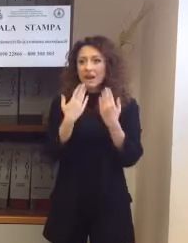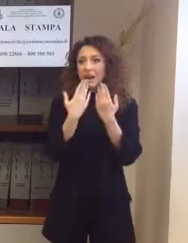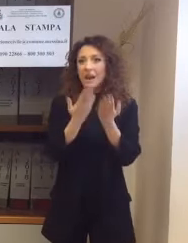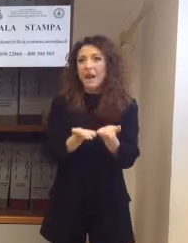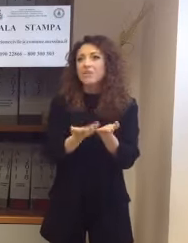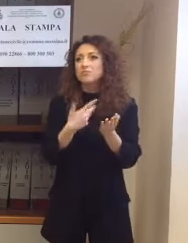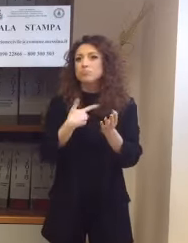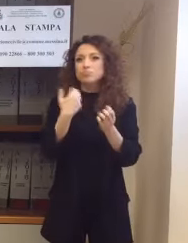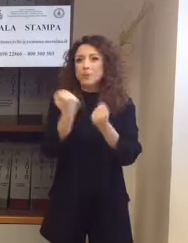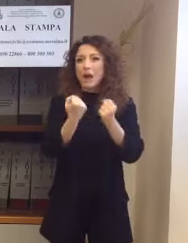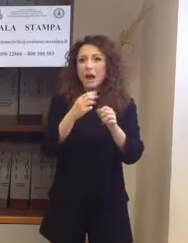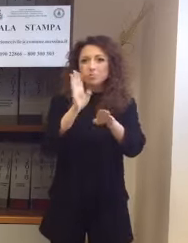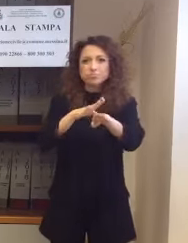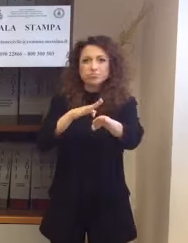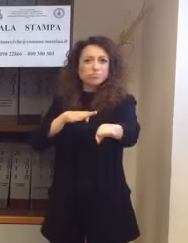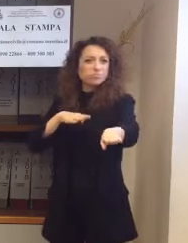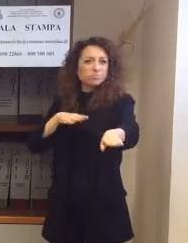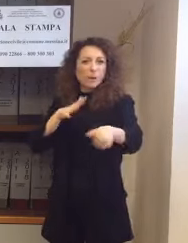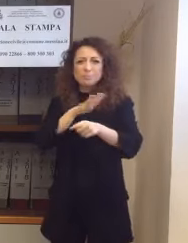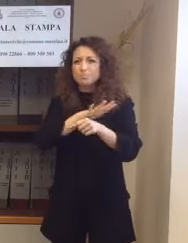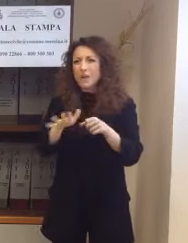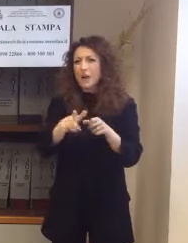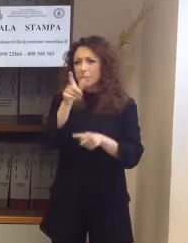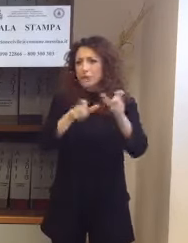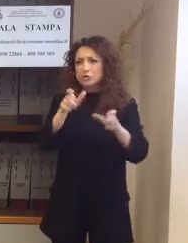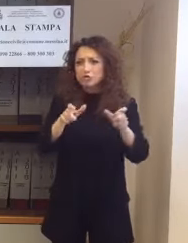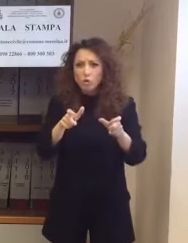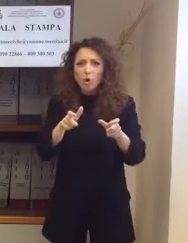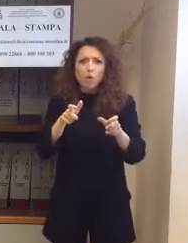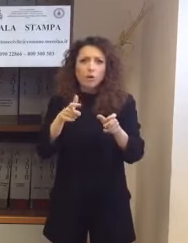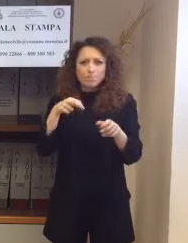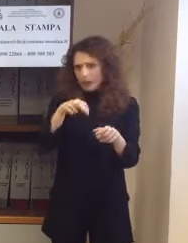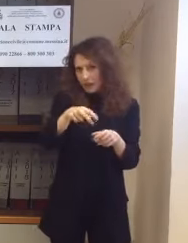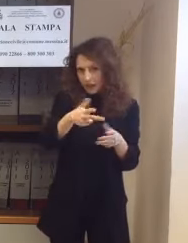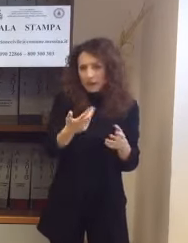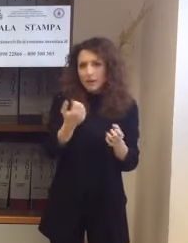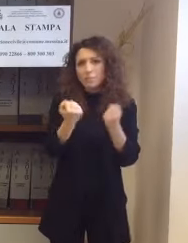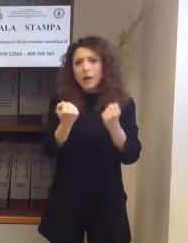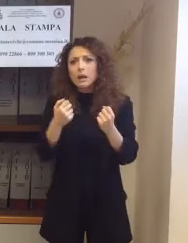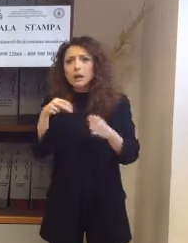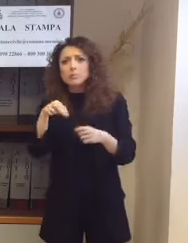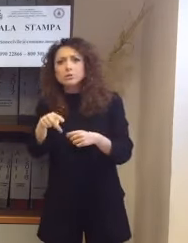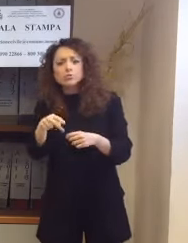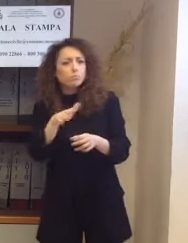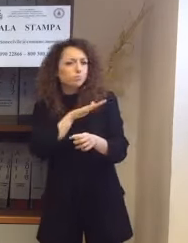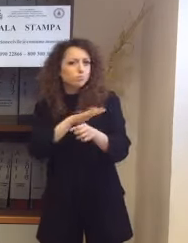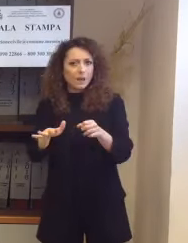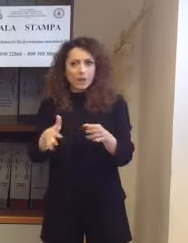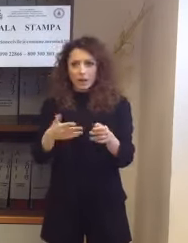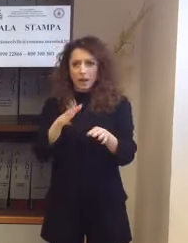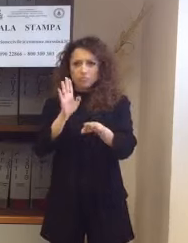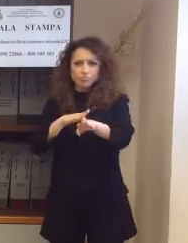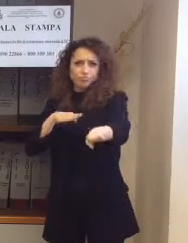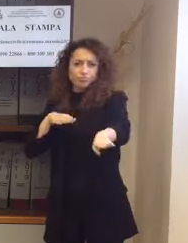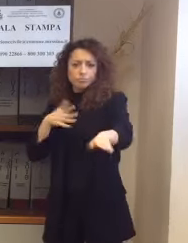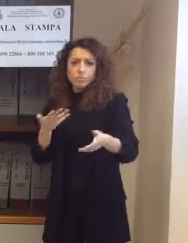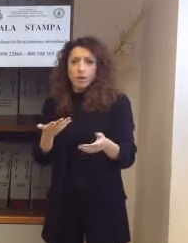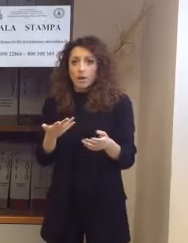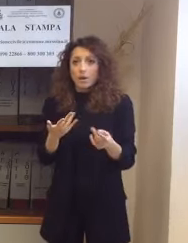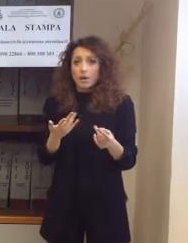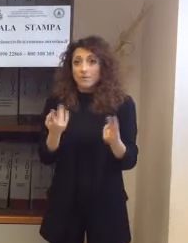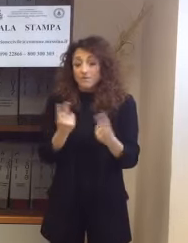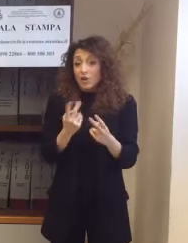di persone senza a piedi, più vi assicuro che ho lì proprio